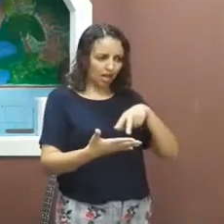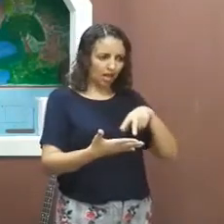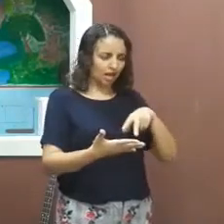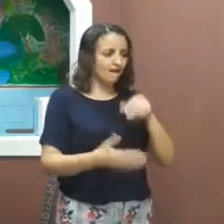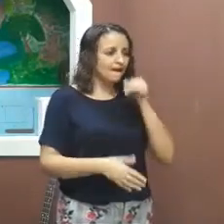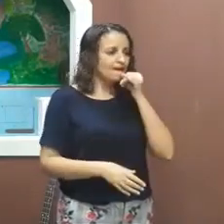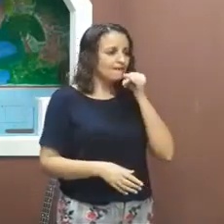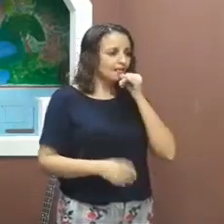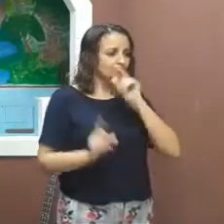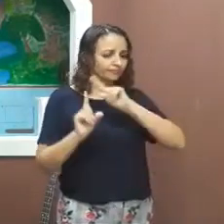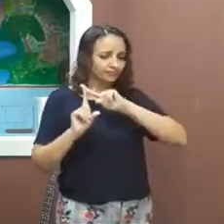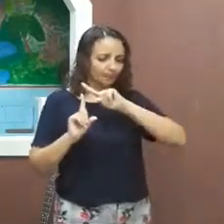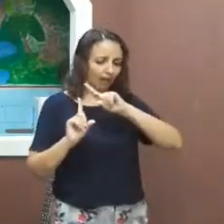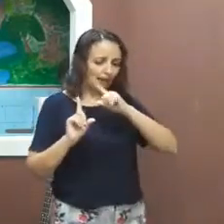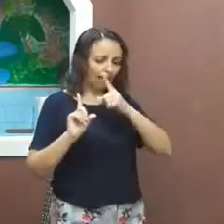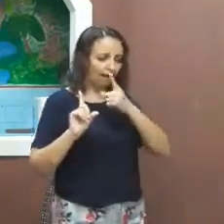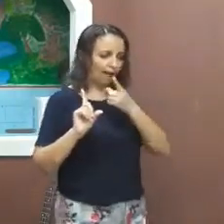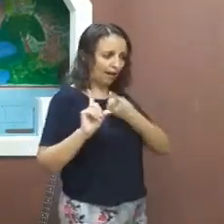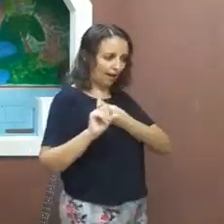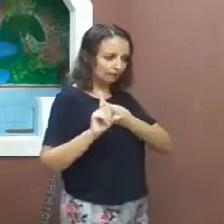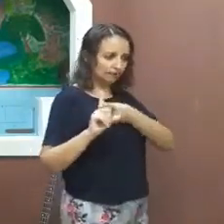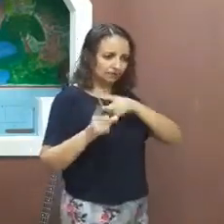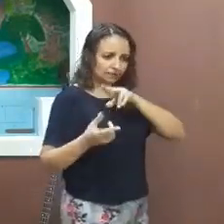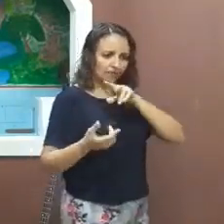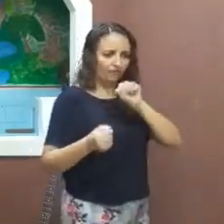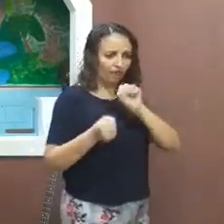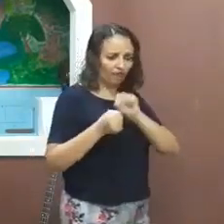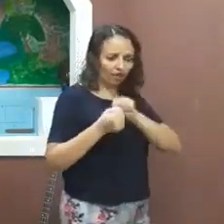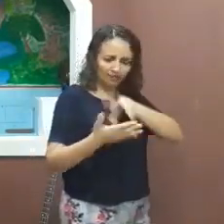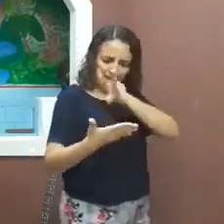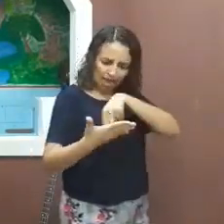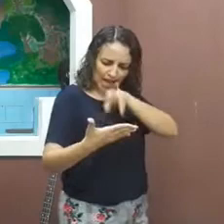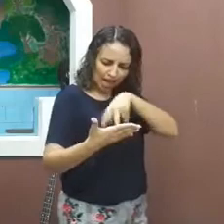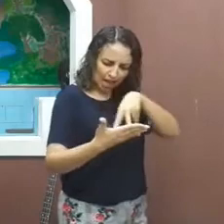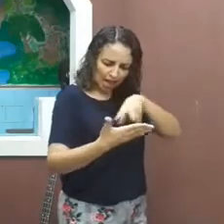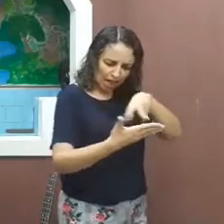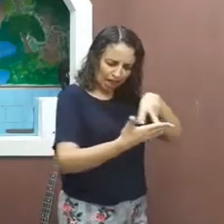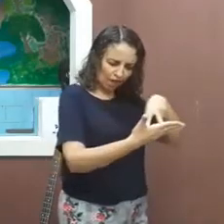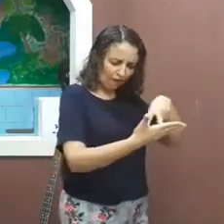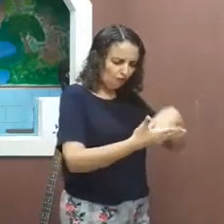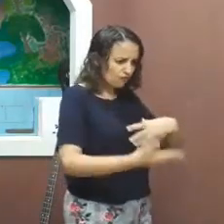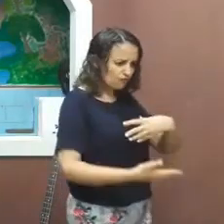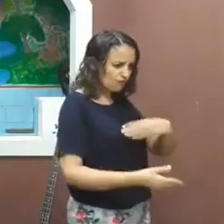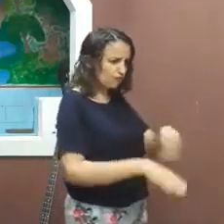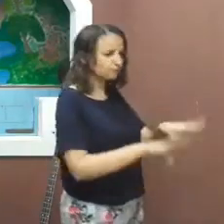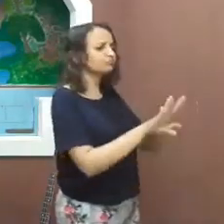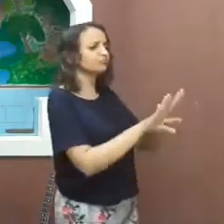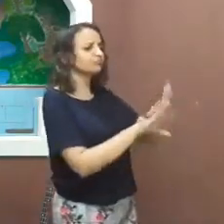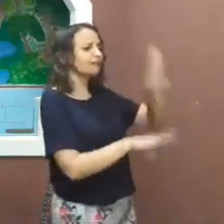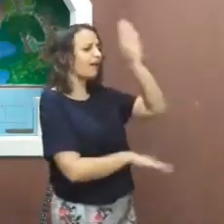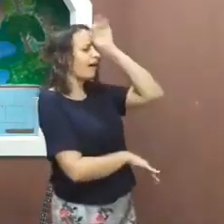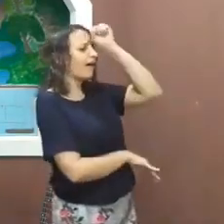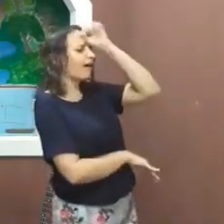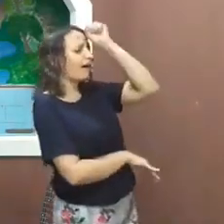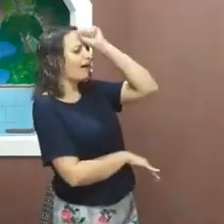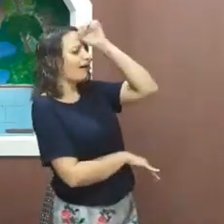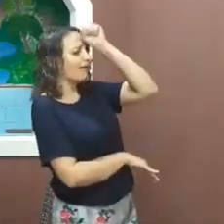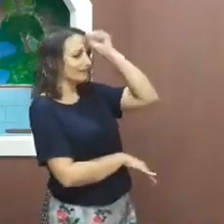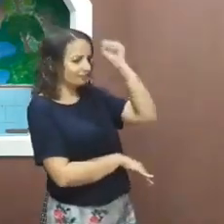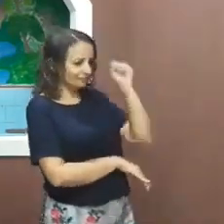o bebê. Porque se a mãe fizer tais leituras, a aprendizagem do menino será boa.